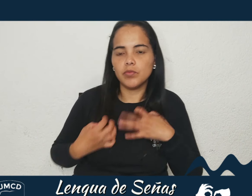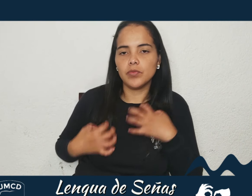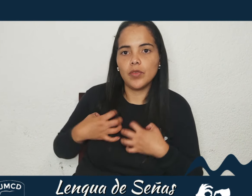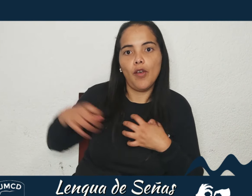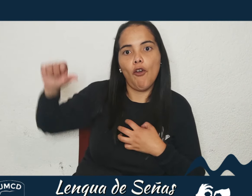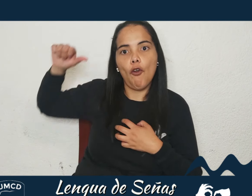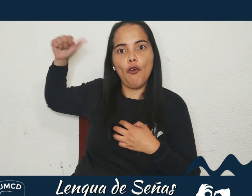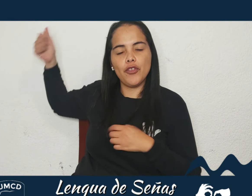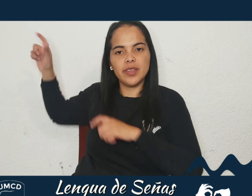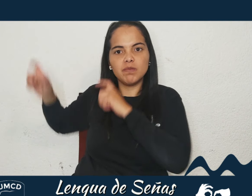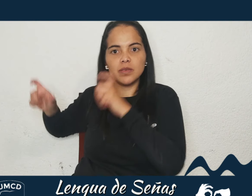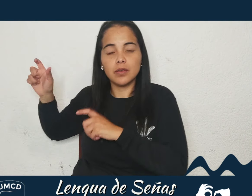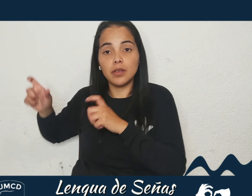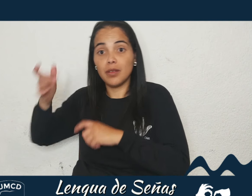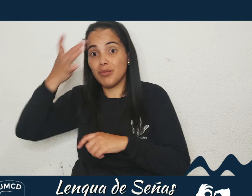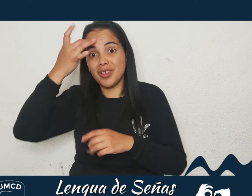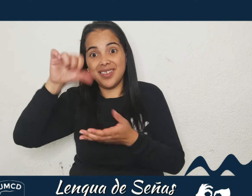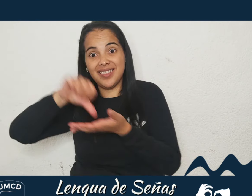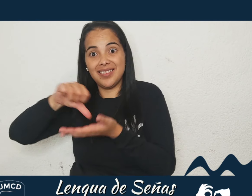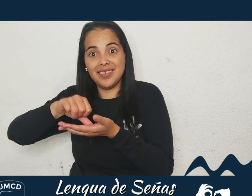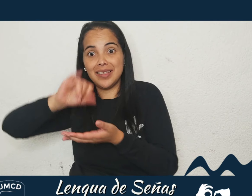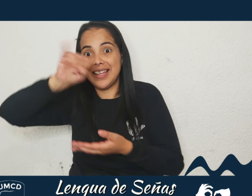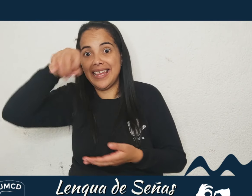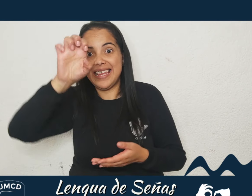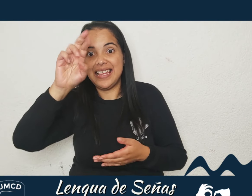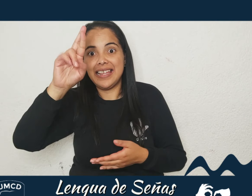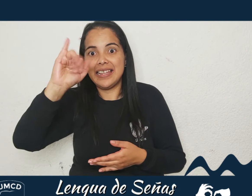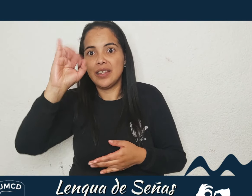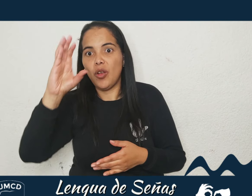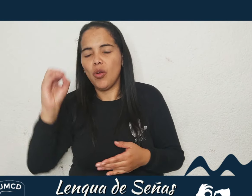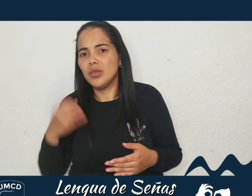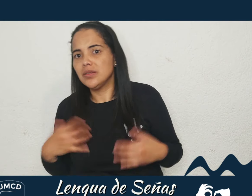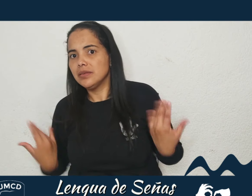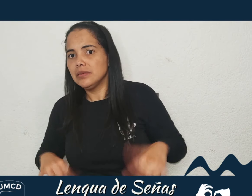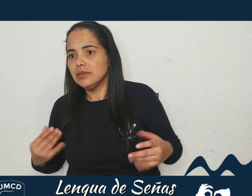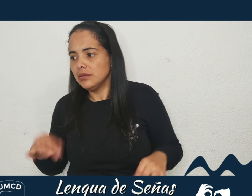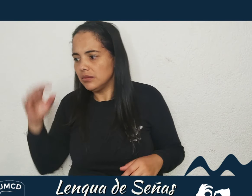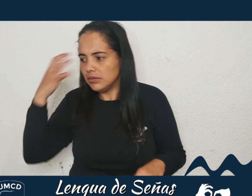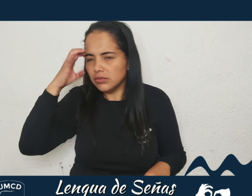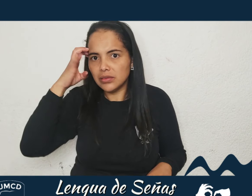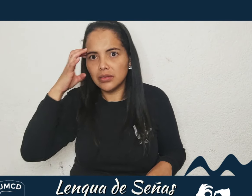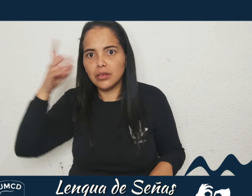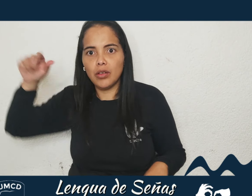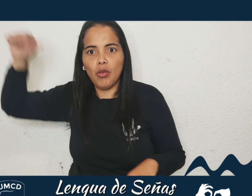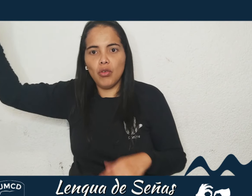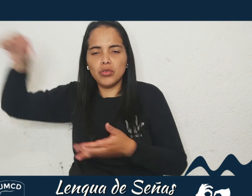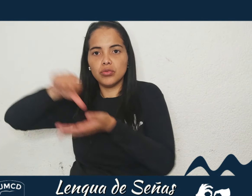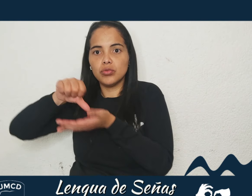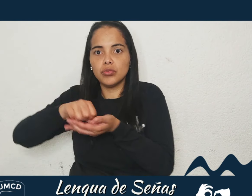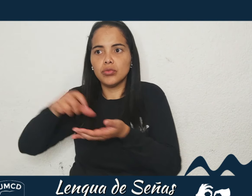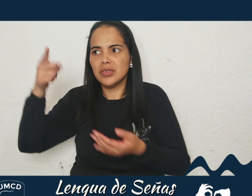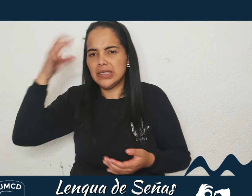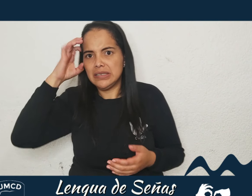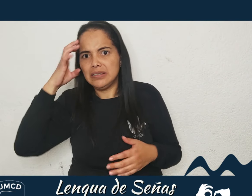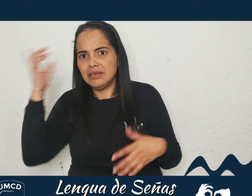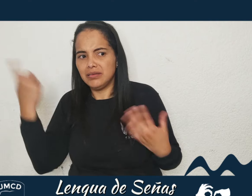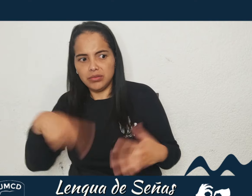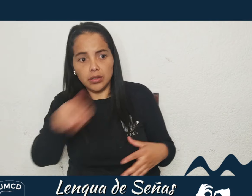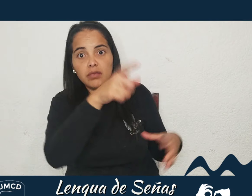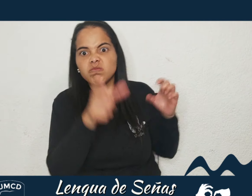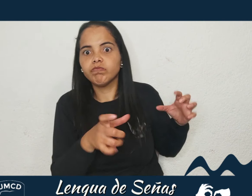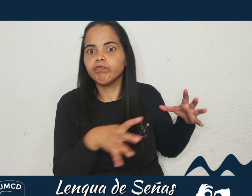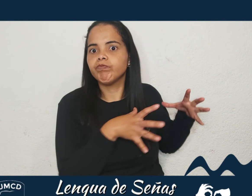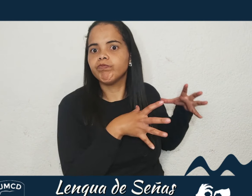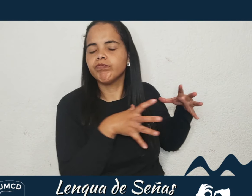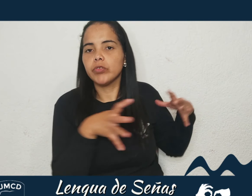habíamos visto en el capítulo 2, el pueblo en Jericó estaba temblando de saber lo que Dios ya había venido haciendo. Y lo más probable es que